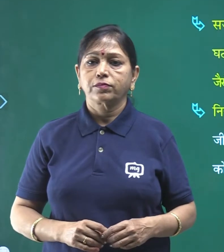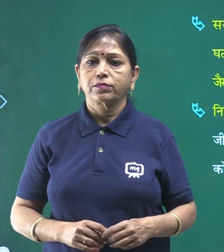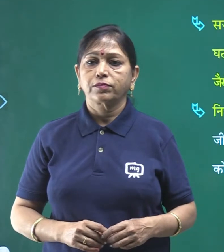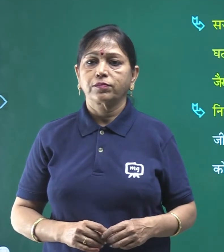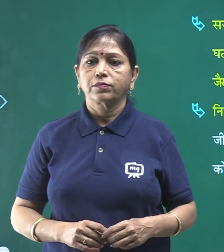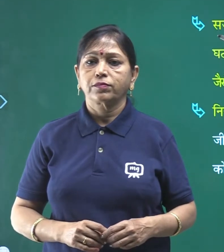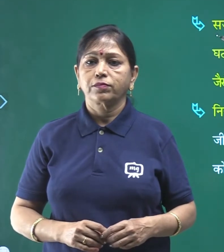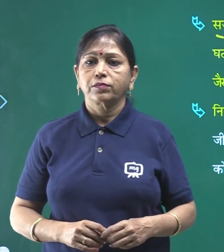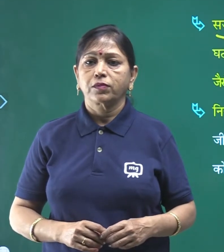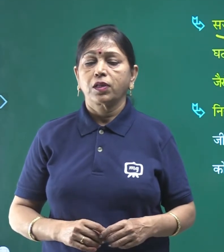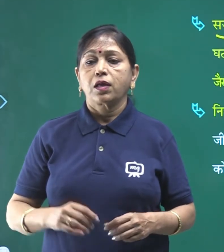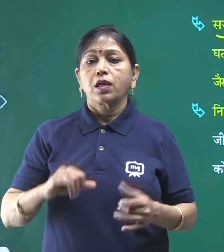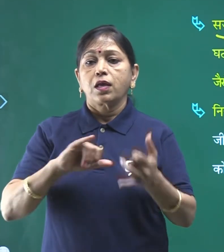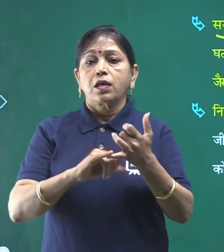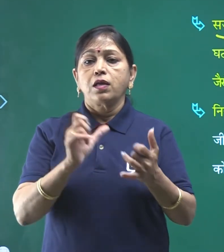के सचिव